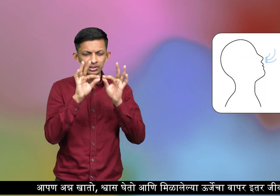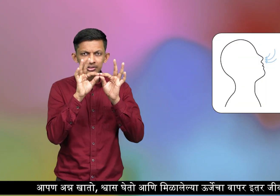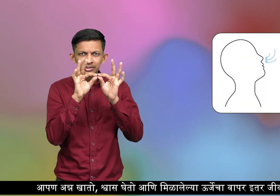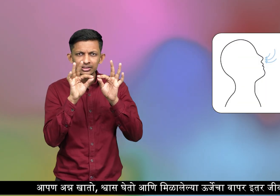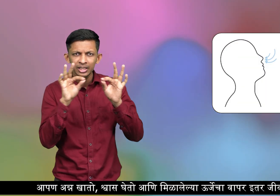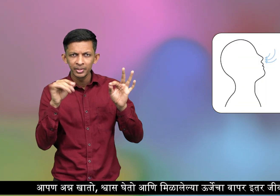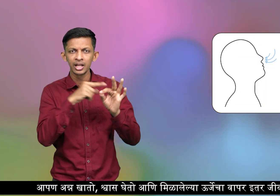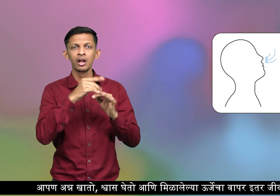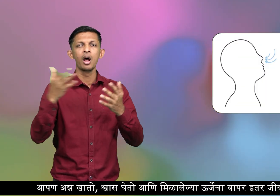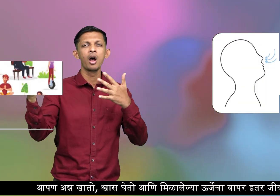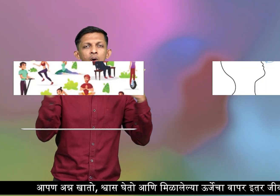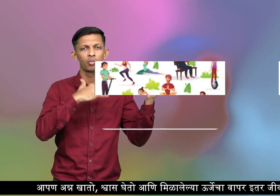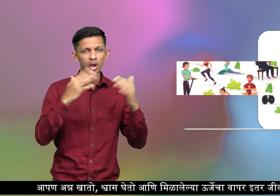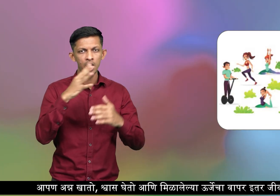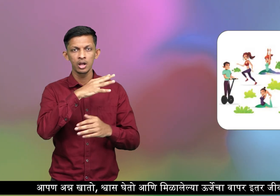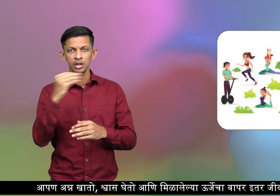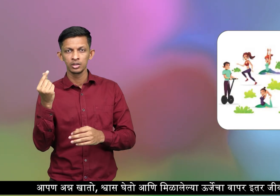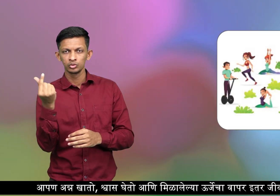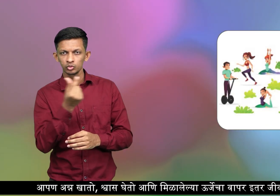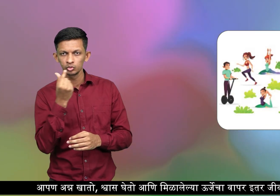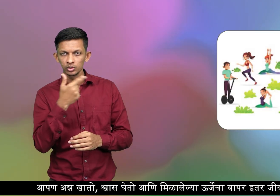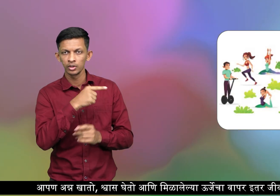मिळालेल्या ऊर्जेचा वापर इतर जीवन प्रक्रियांसाठी करतो.